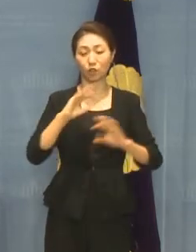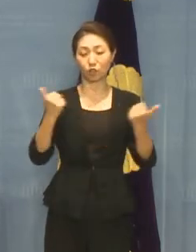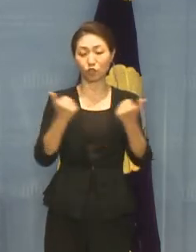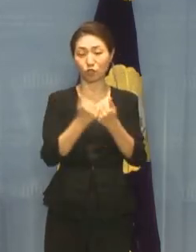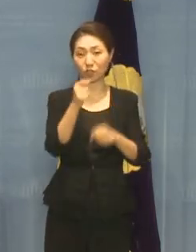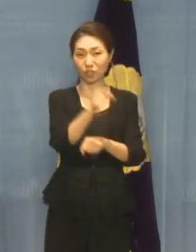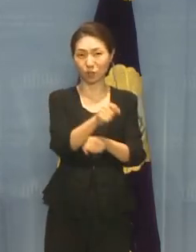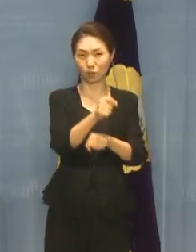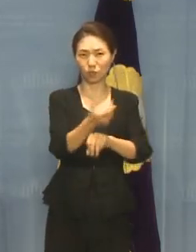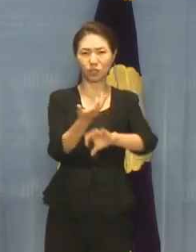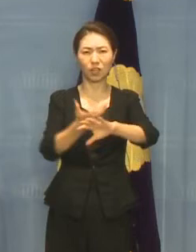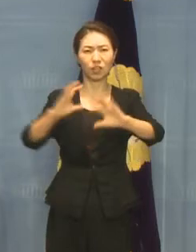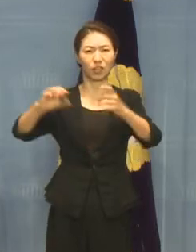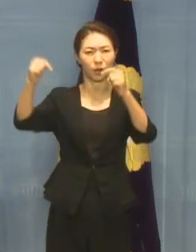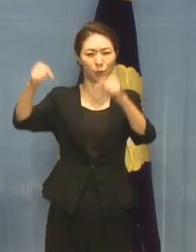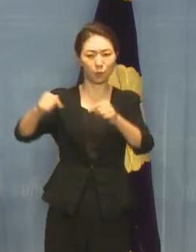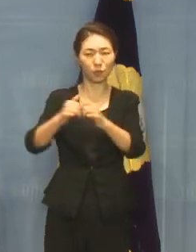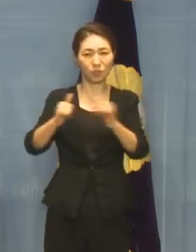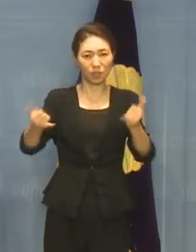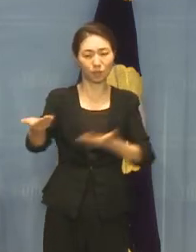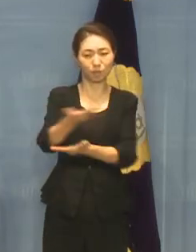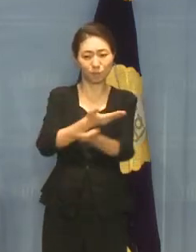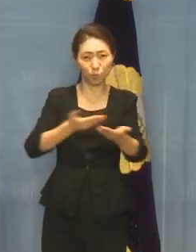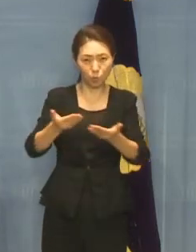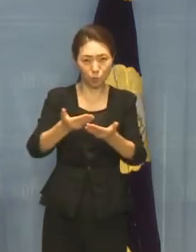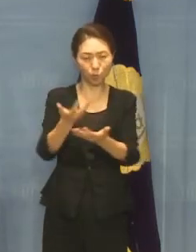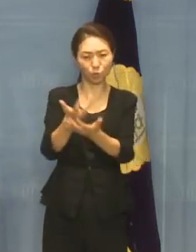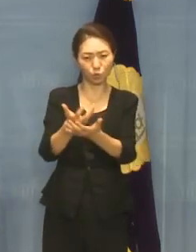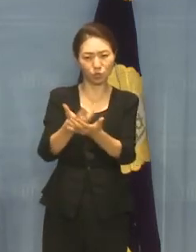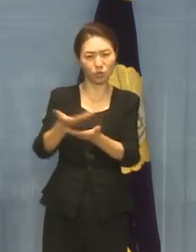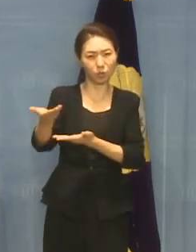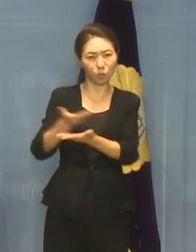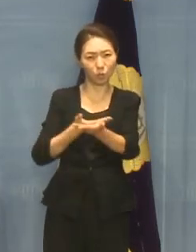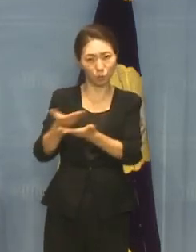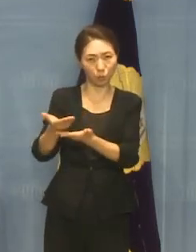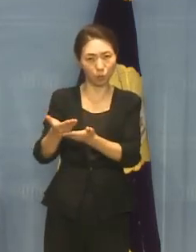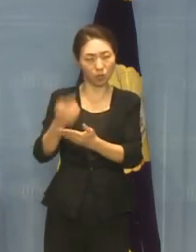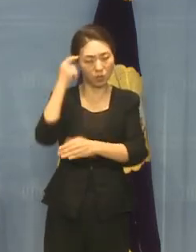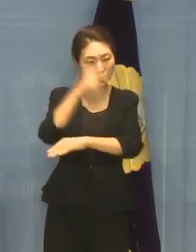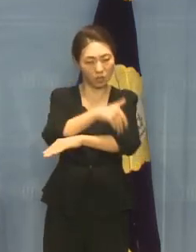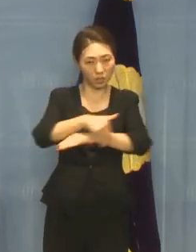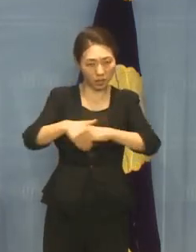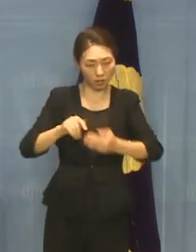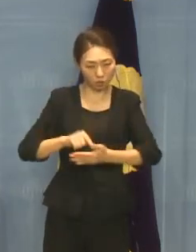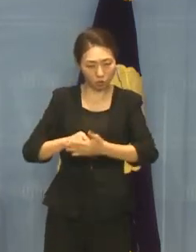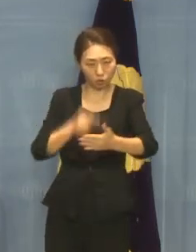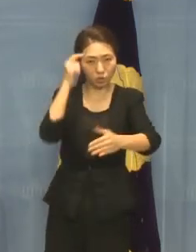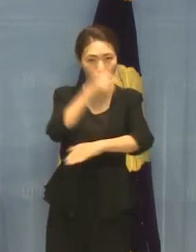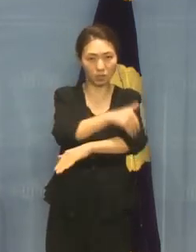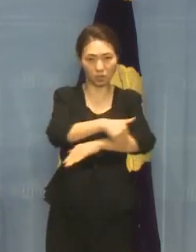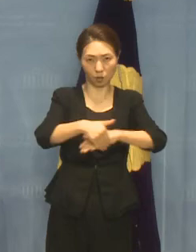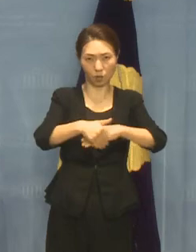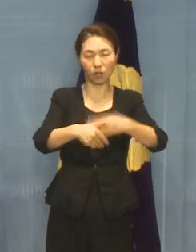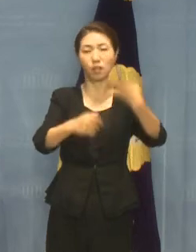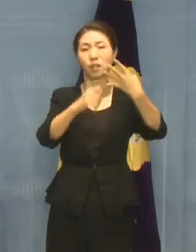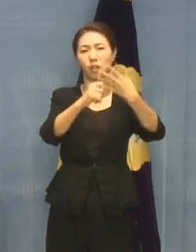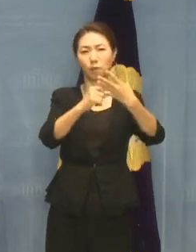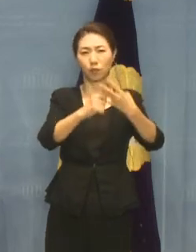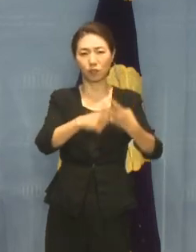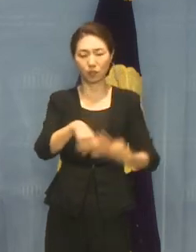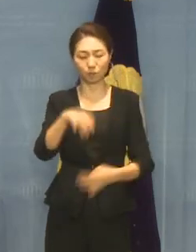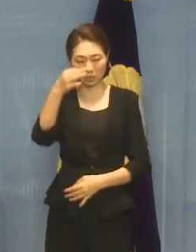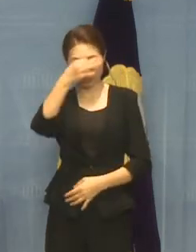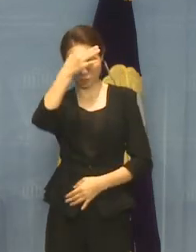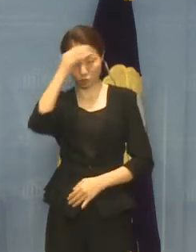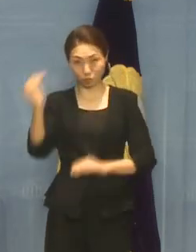플랫폼 구축과 국제구의 전문성 제고 방안을 검토하여 추진할 계획입니다. 넷째로 스마트하게 일하는 국회입니다.